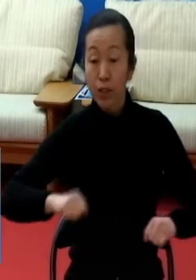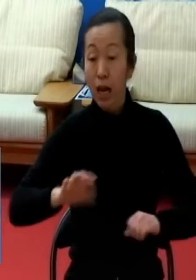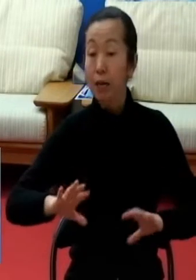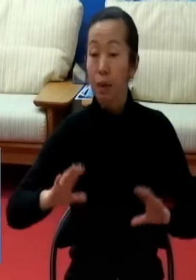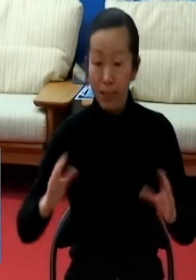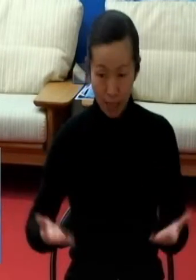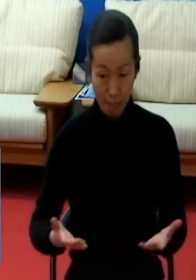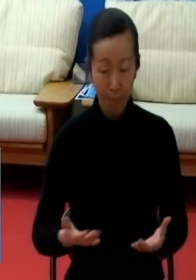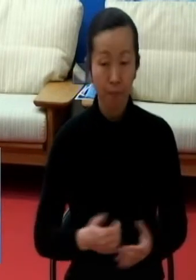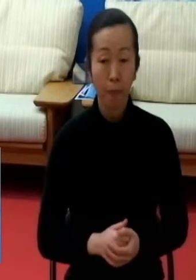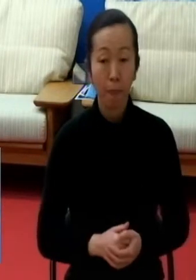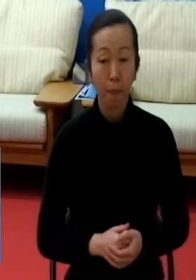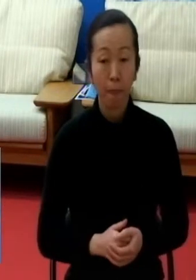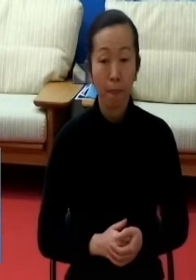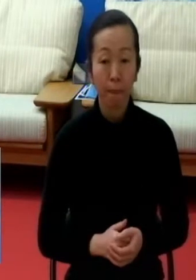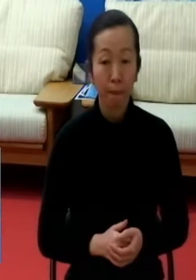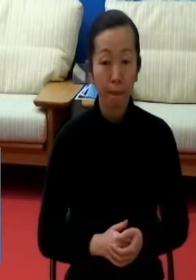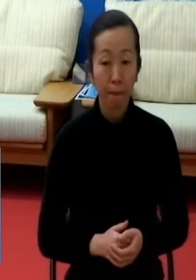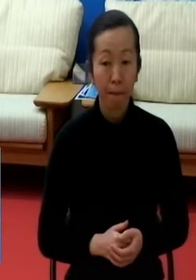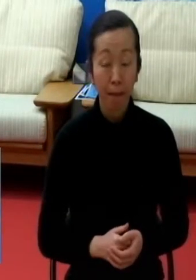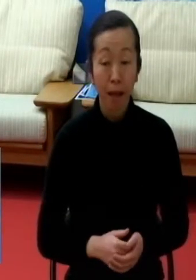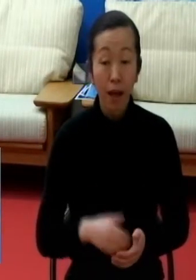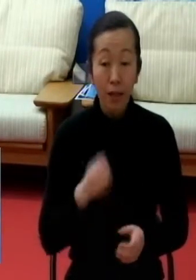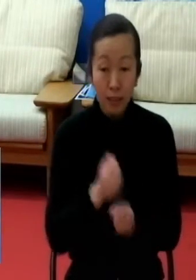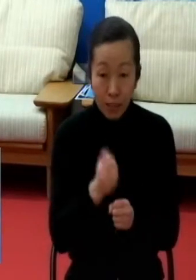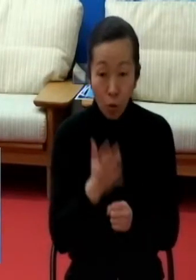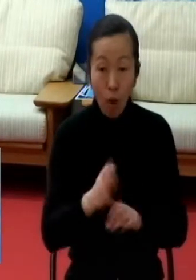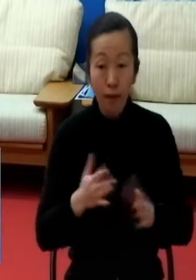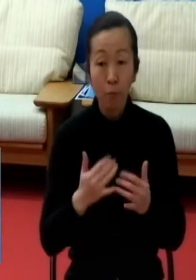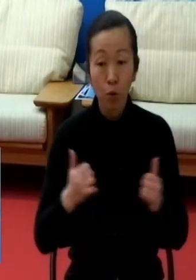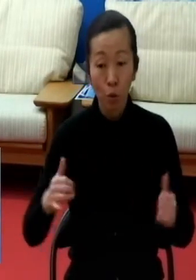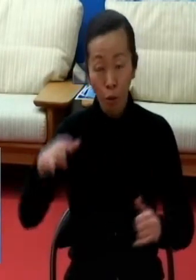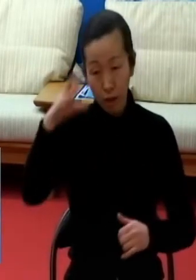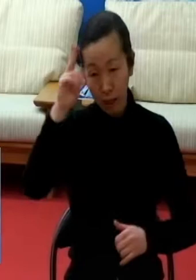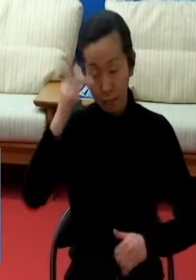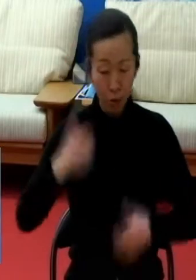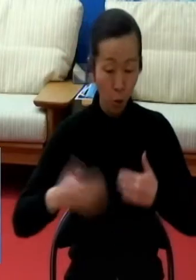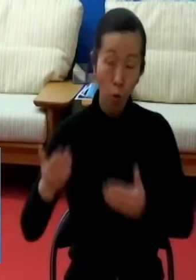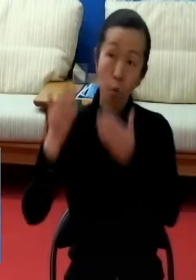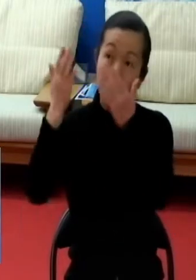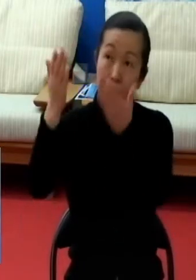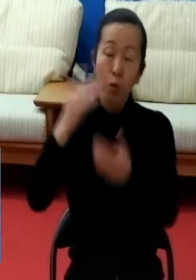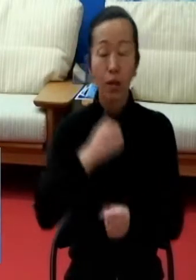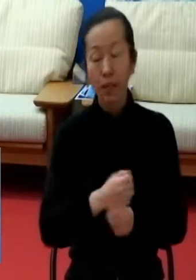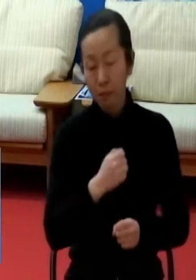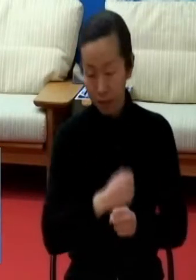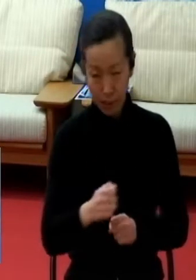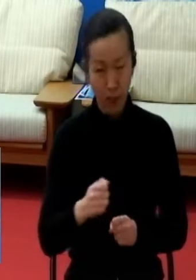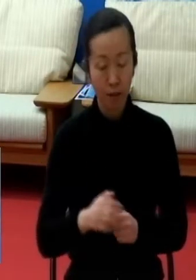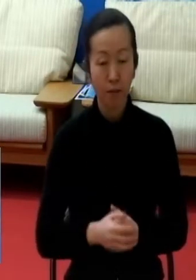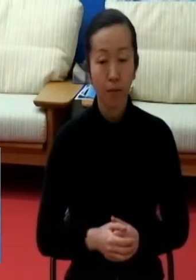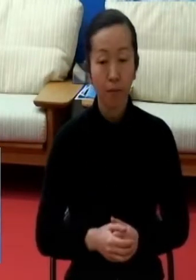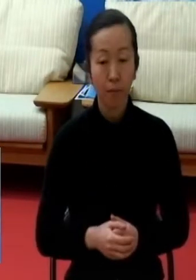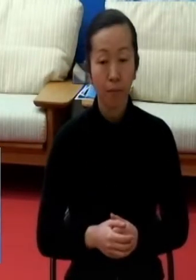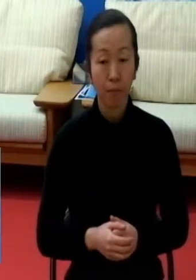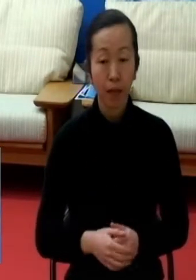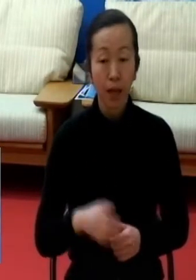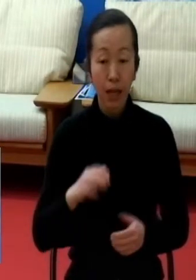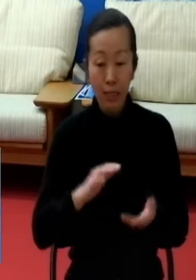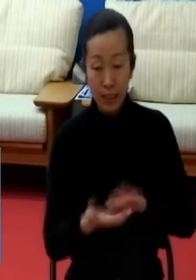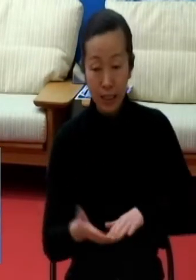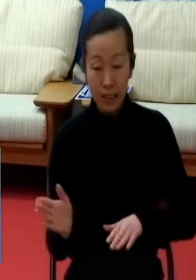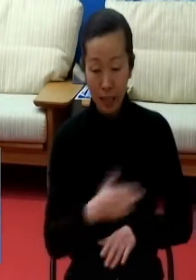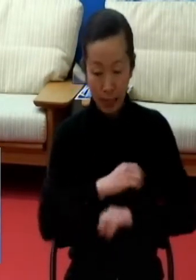がない。 예, 이 믿음이 없이는 하나님을 기쁘시게 하지 こ 못한다. の信仰なしでは神を喜ばせることができません。 사망에서 생명으로 나를 옮겼다. 死